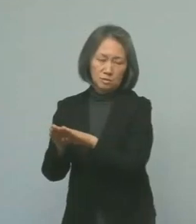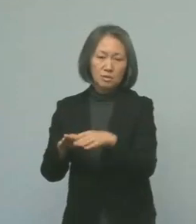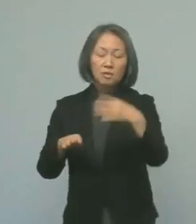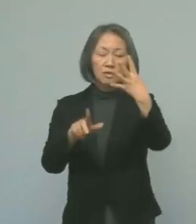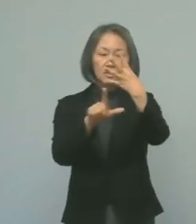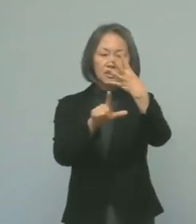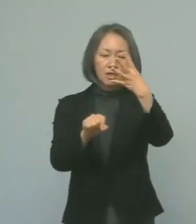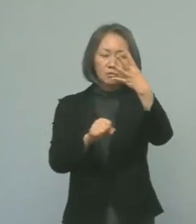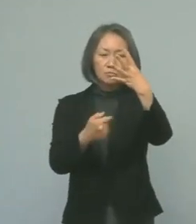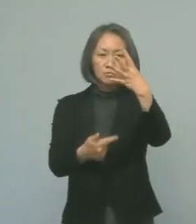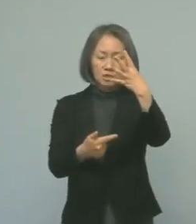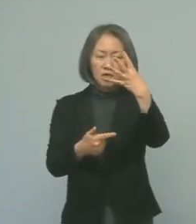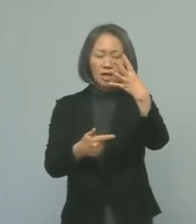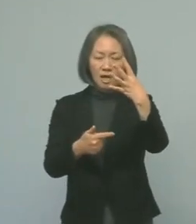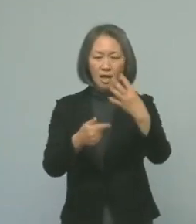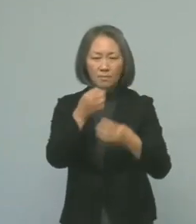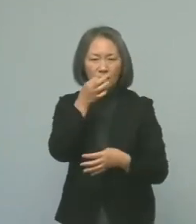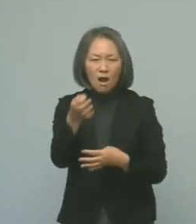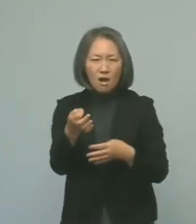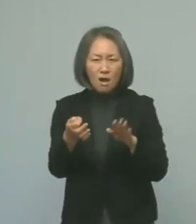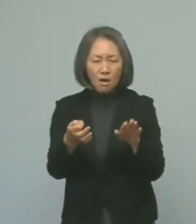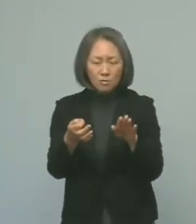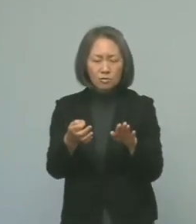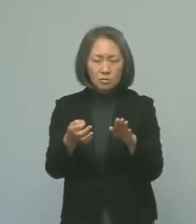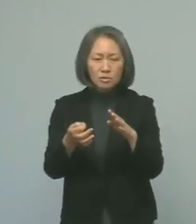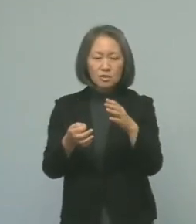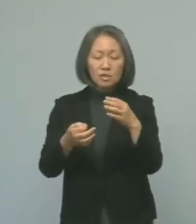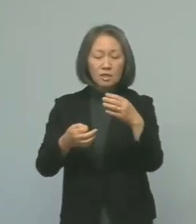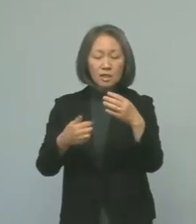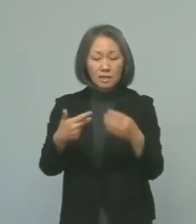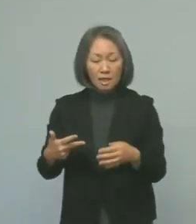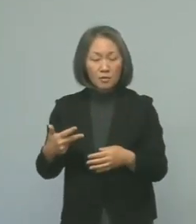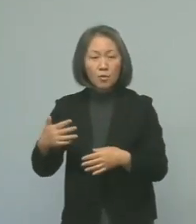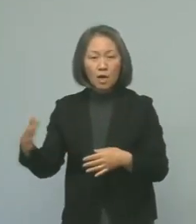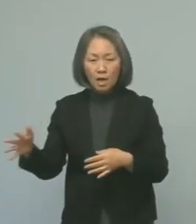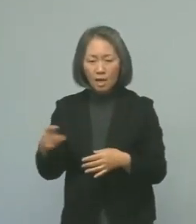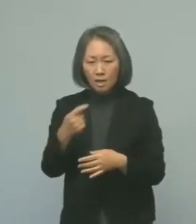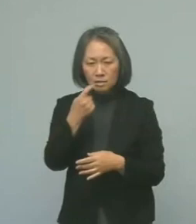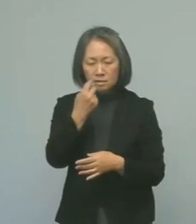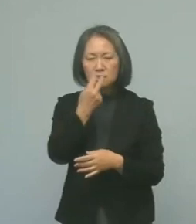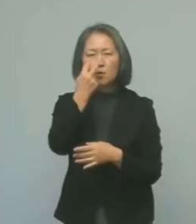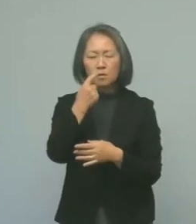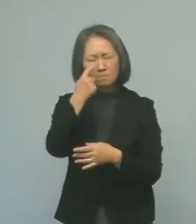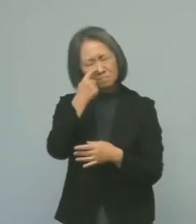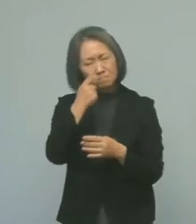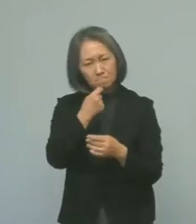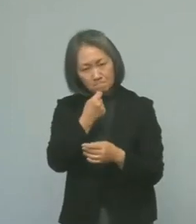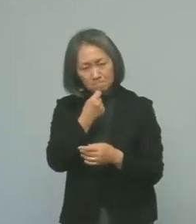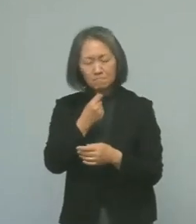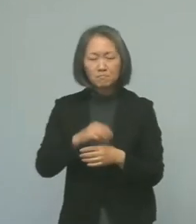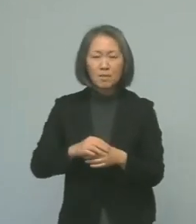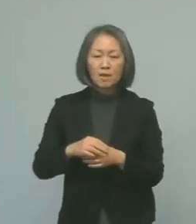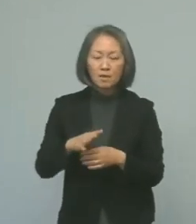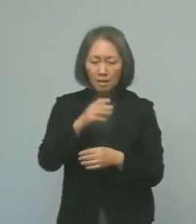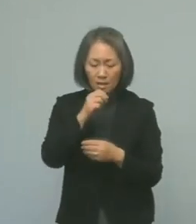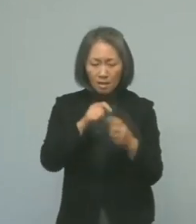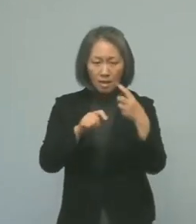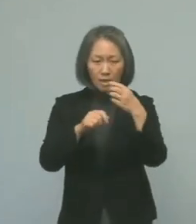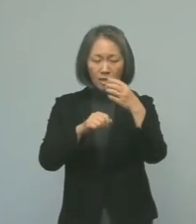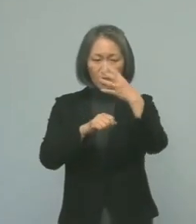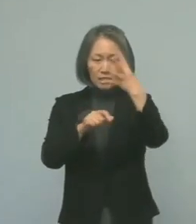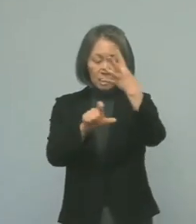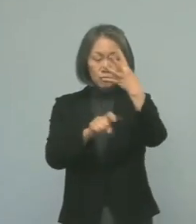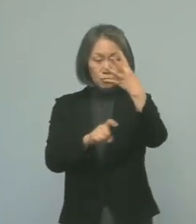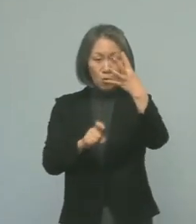から痰があり、7日から嗅覚障害、10日から咳がありました